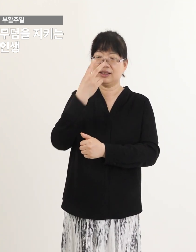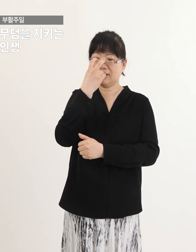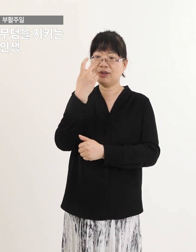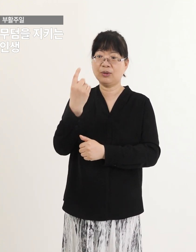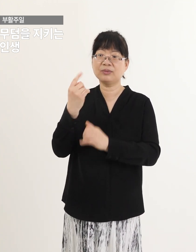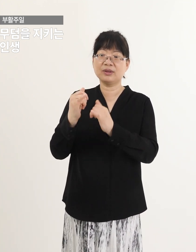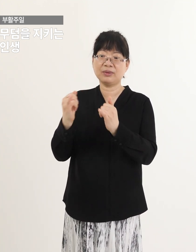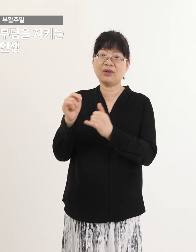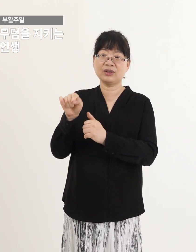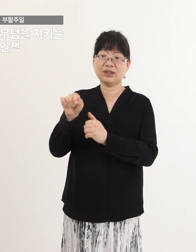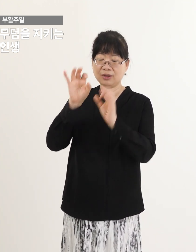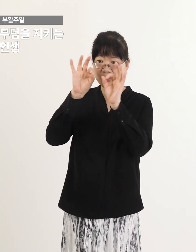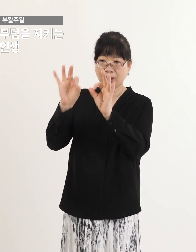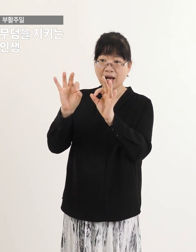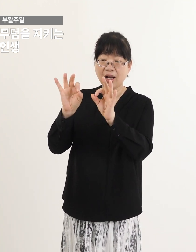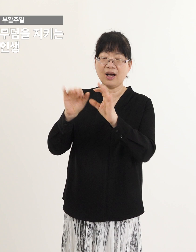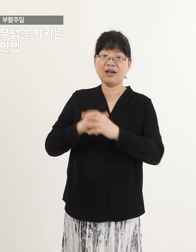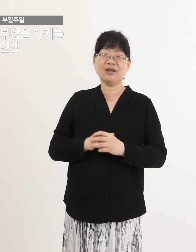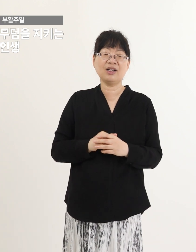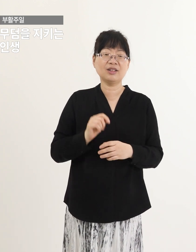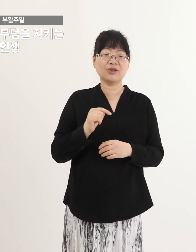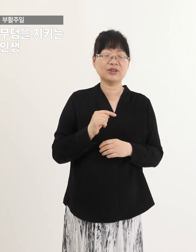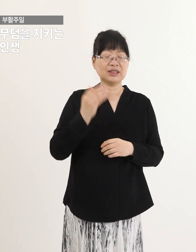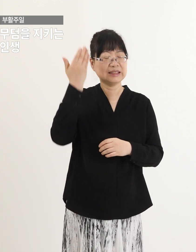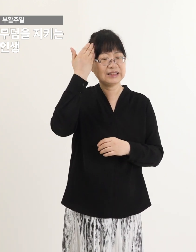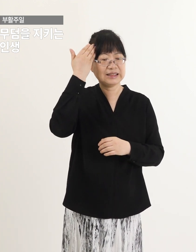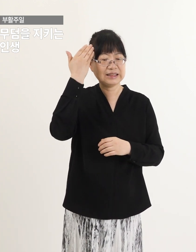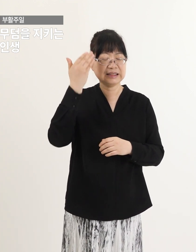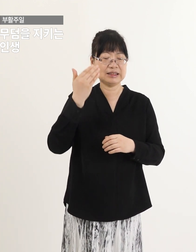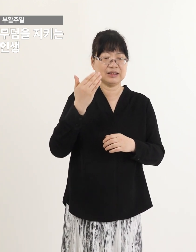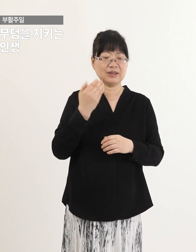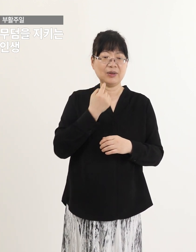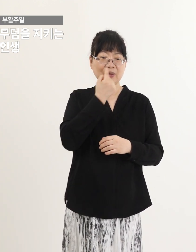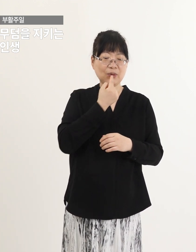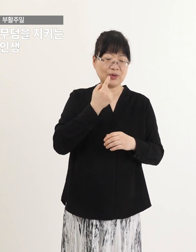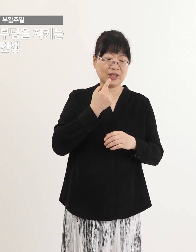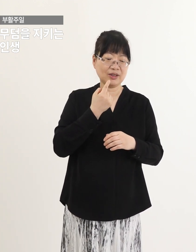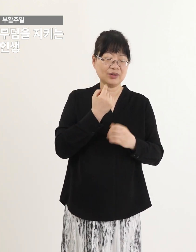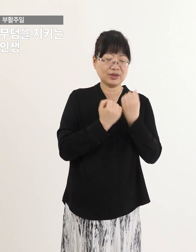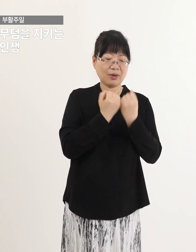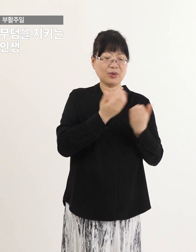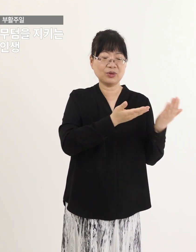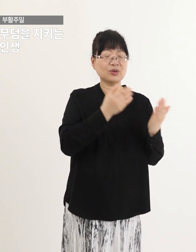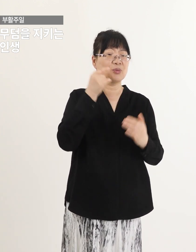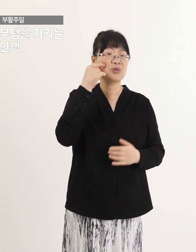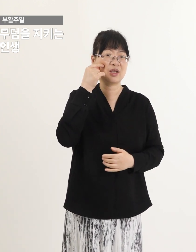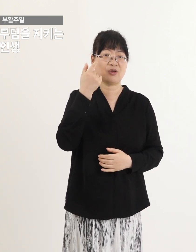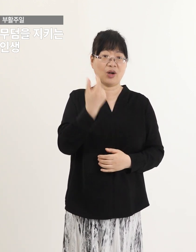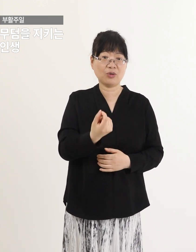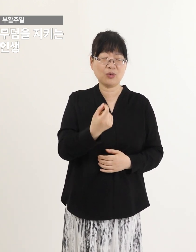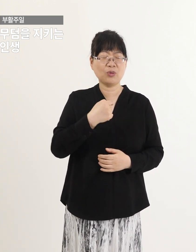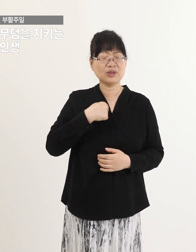저는 이걸 논리적으로는 설명이 안 돼요. 이렇게밖에 판단이 안 되더라고요.